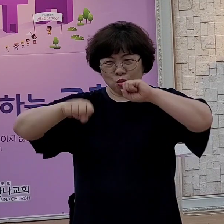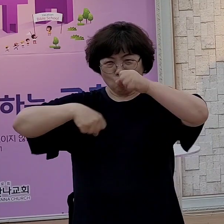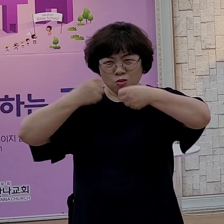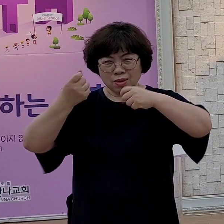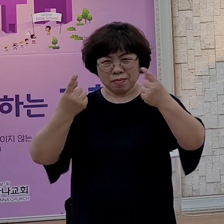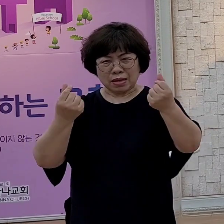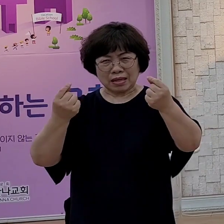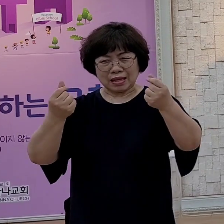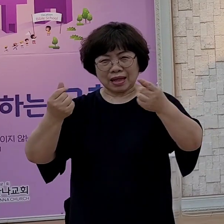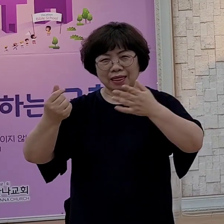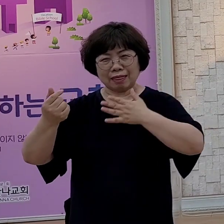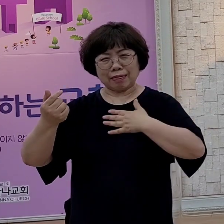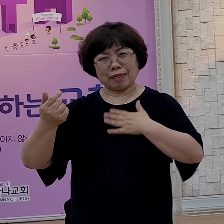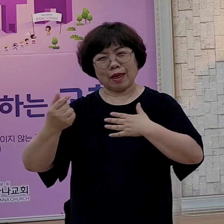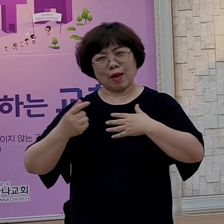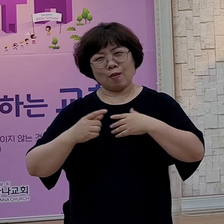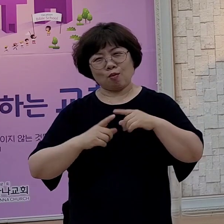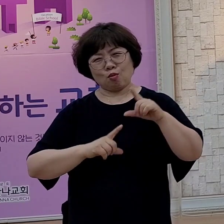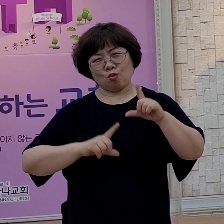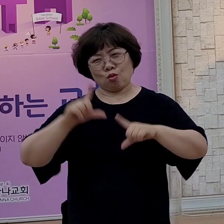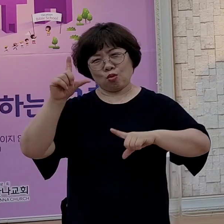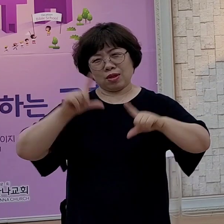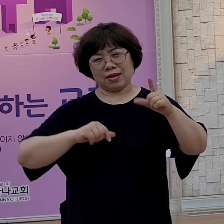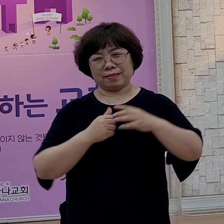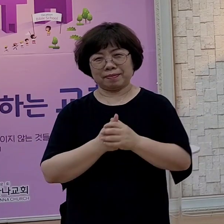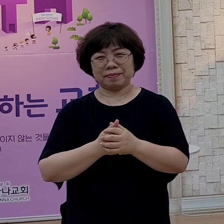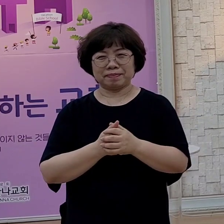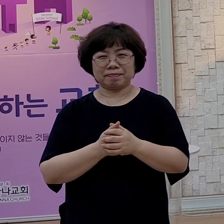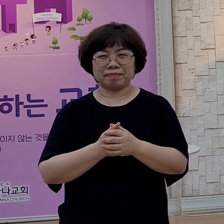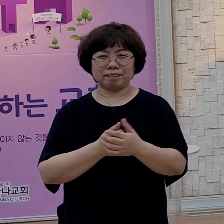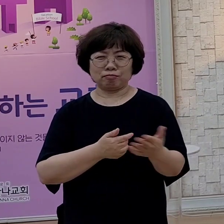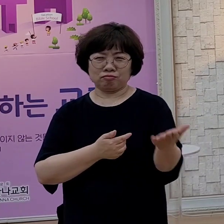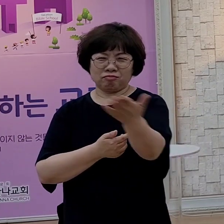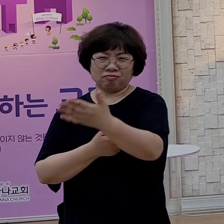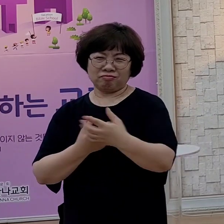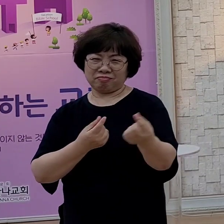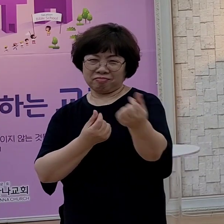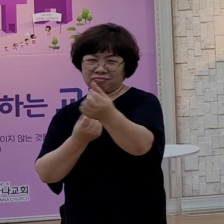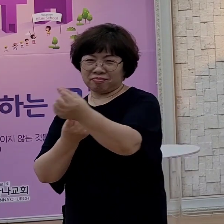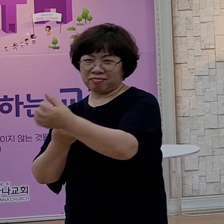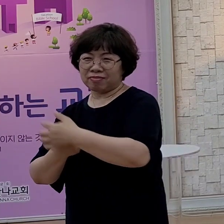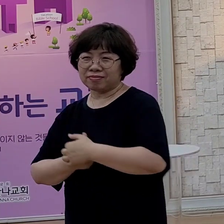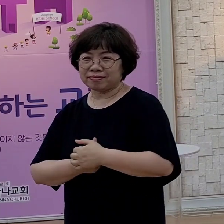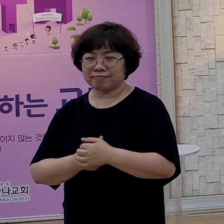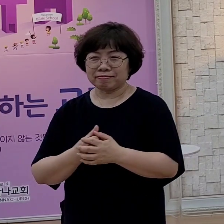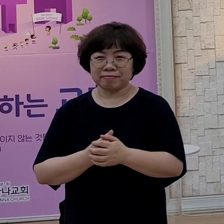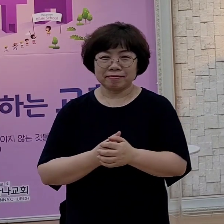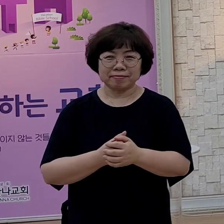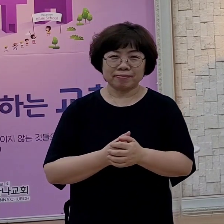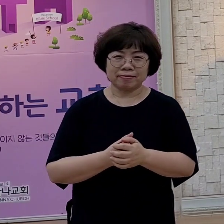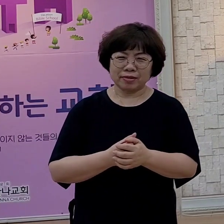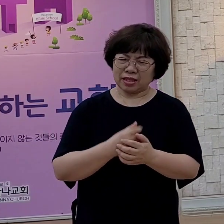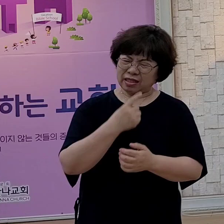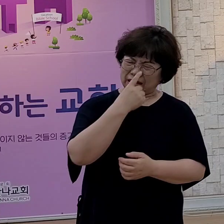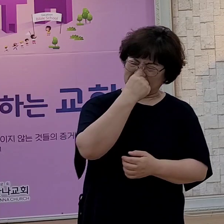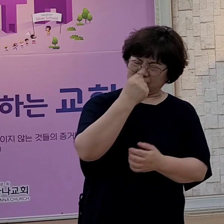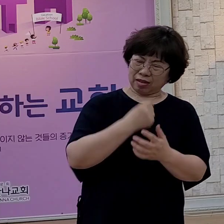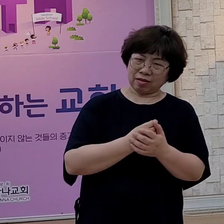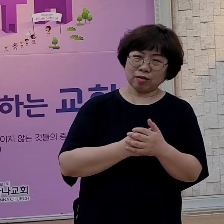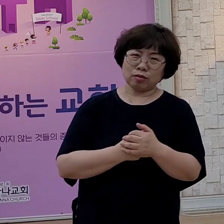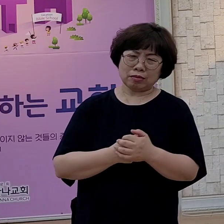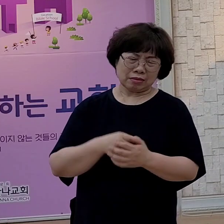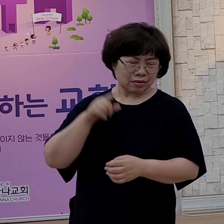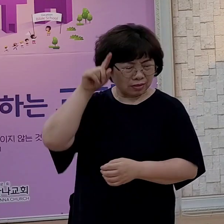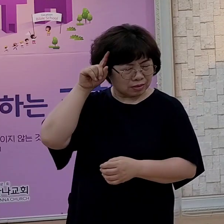여러분, 그런 데에서 둘째가라면 아마 서러운 분들도 계셨을 거예요. 막 예리하게 날카롭게